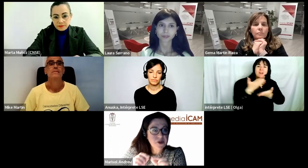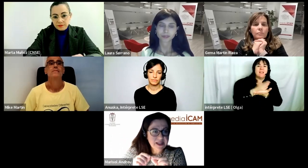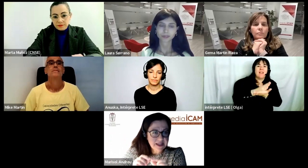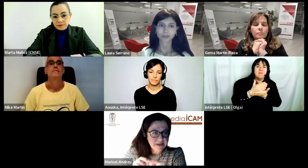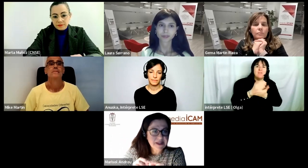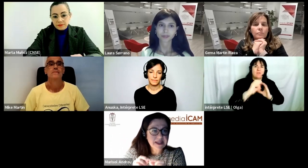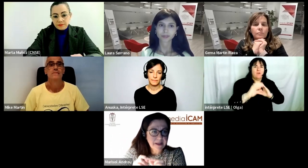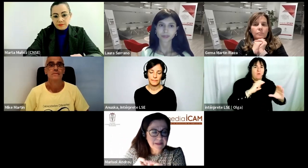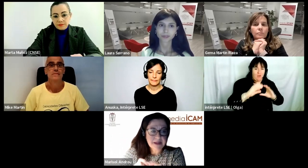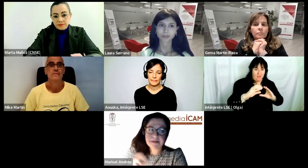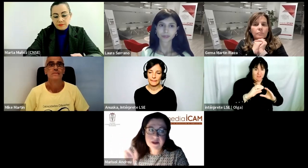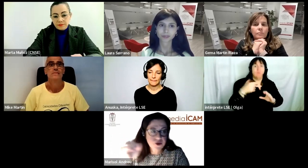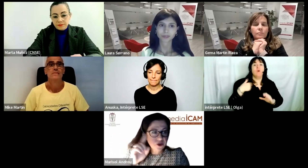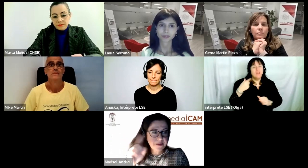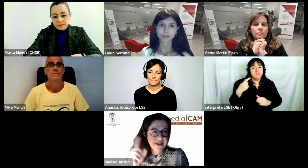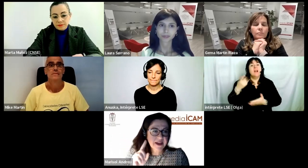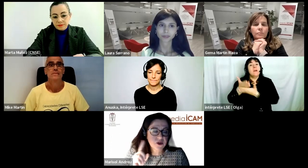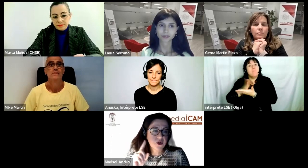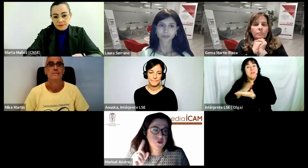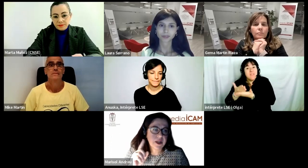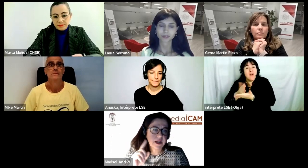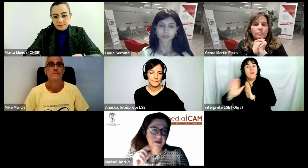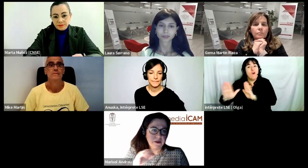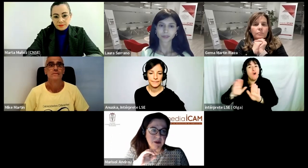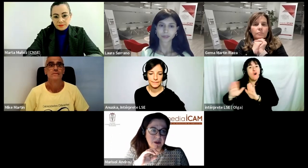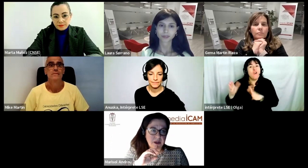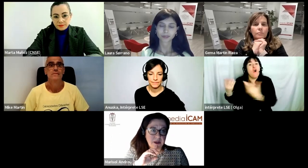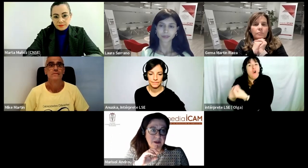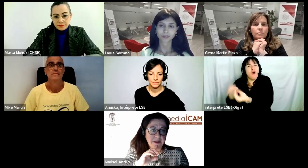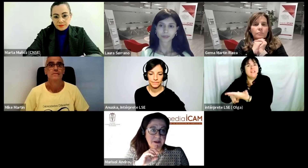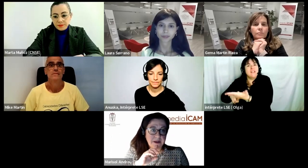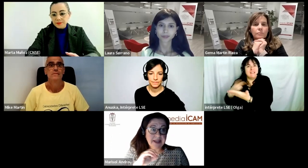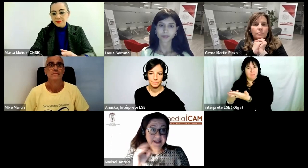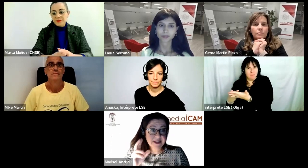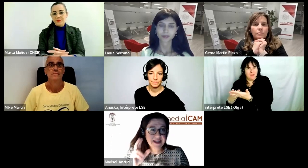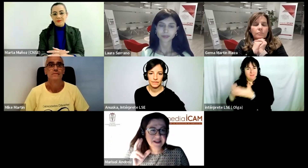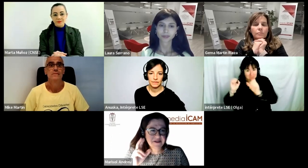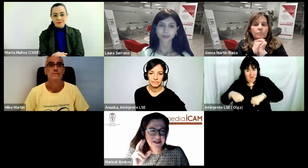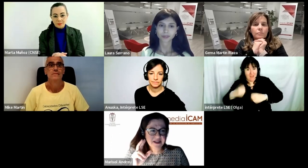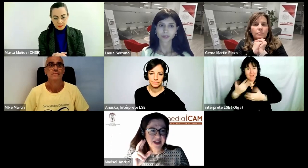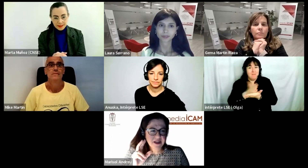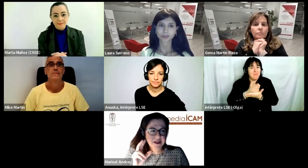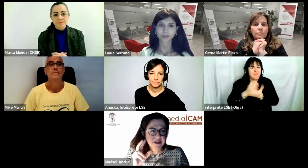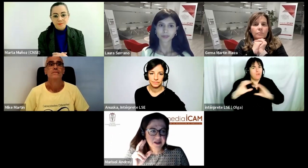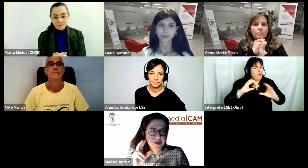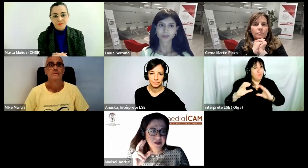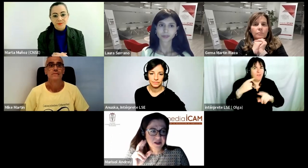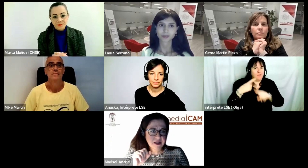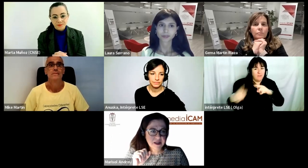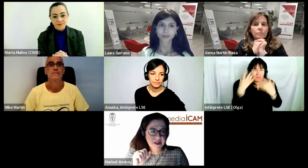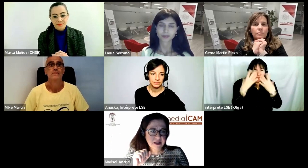Asistido por intérprete también, pero no mediador comunicador. ¿Entiendes la diferencia?